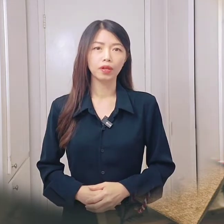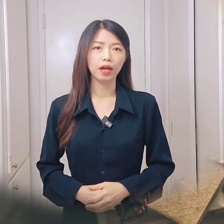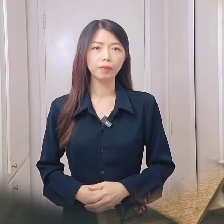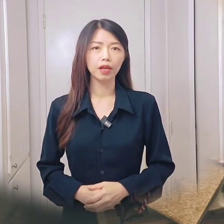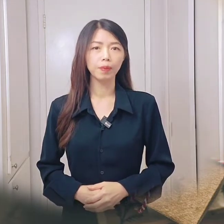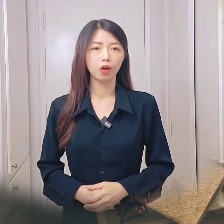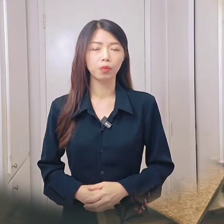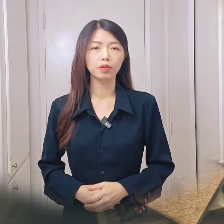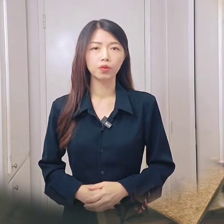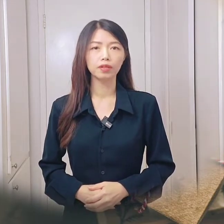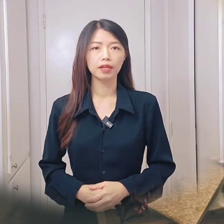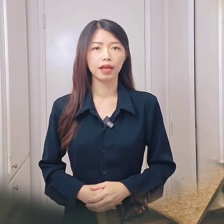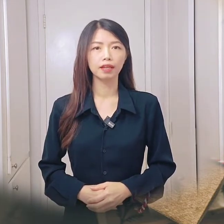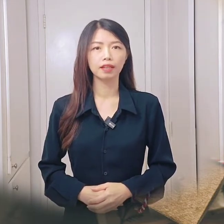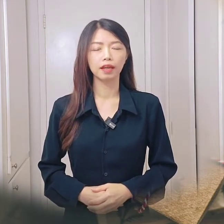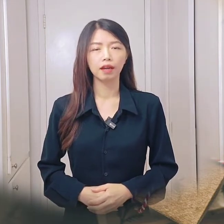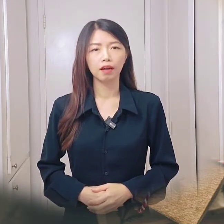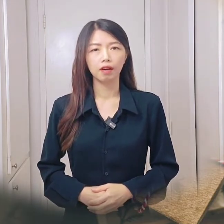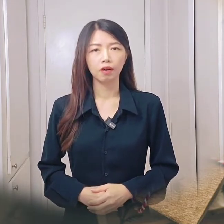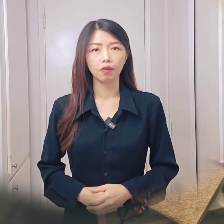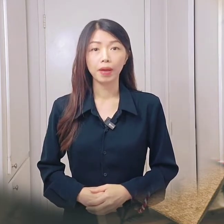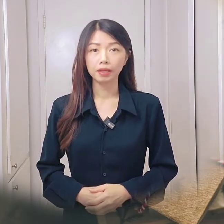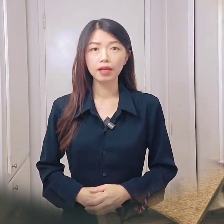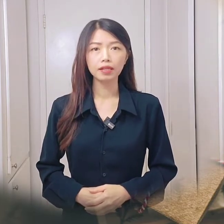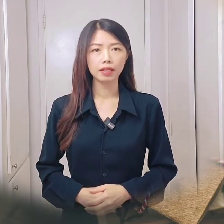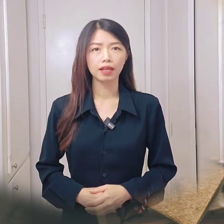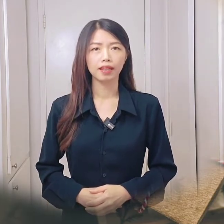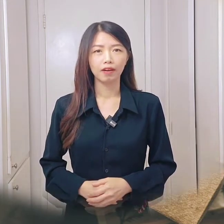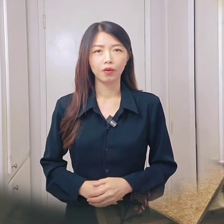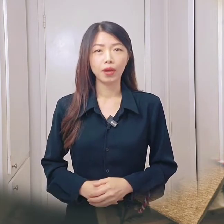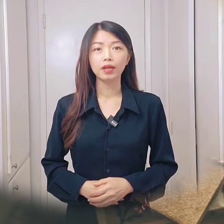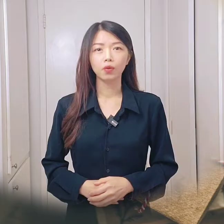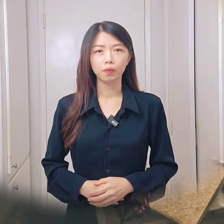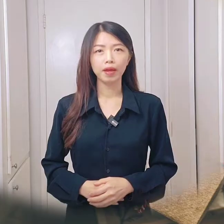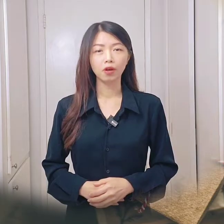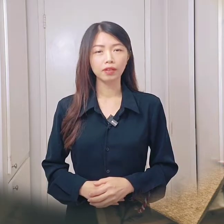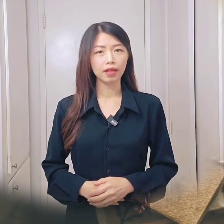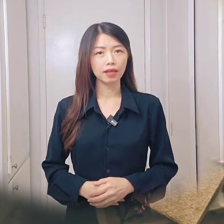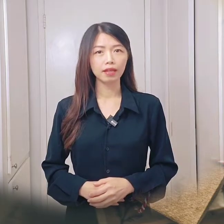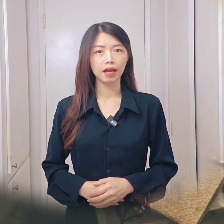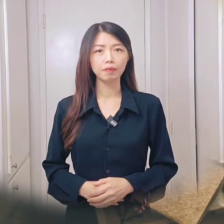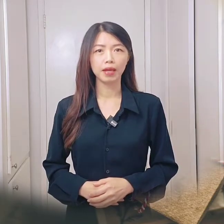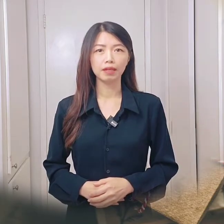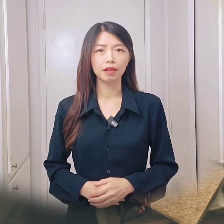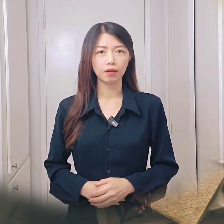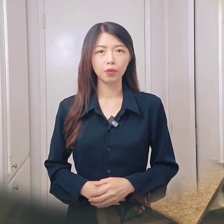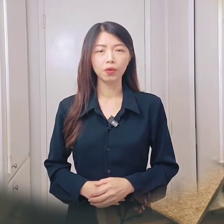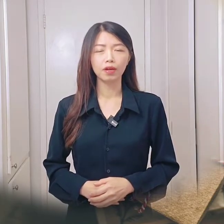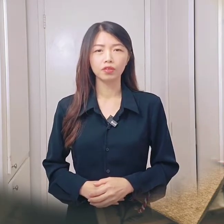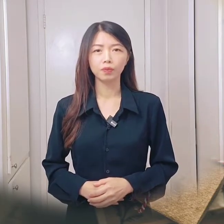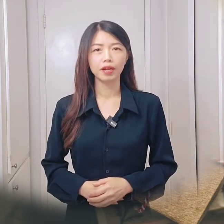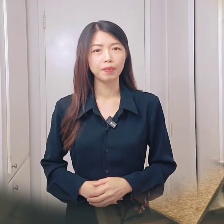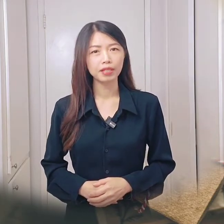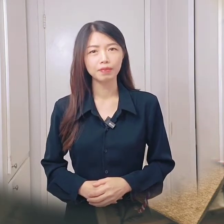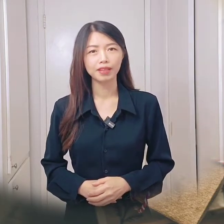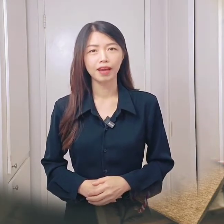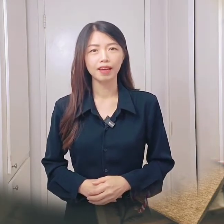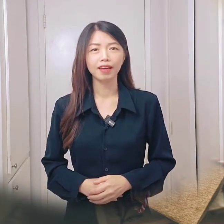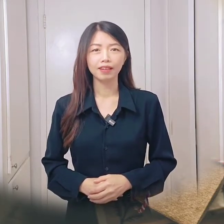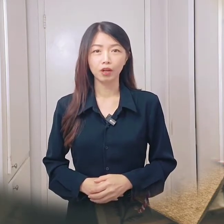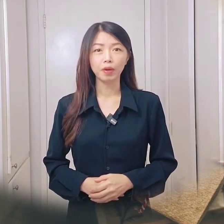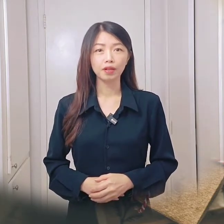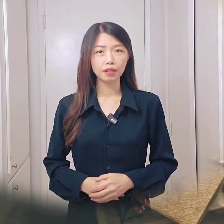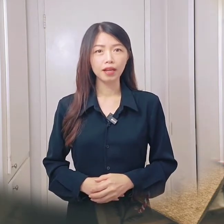곡으로 오늘 함께 배워볼 수어 찬양은 메들리 찬양인데요. 웨이홈의 성탄 찬양 메들리로 준비를